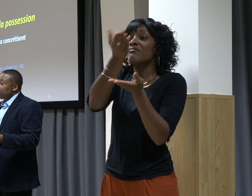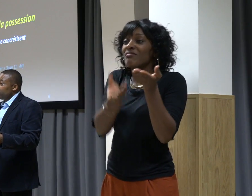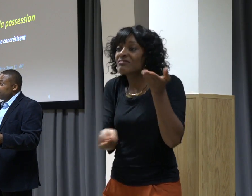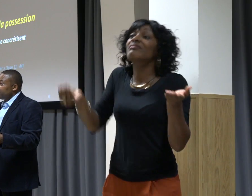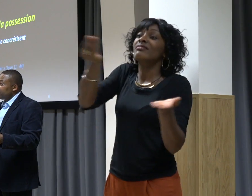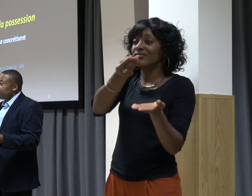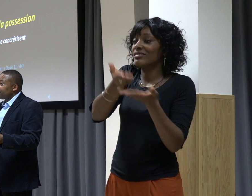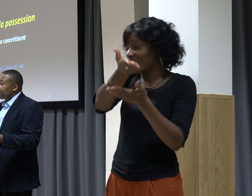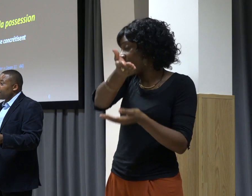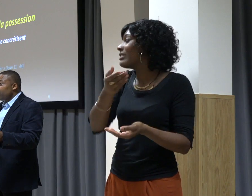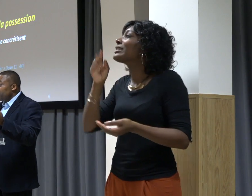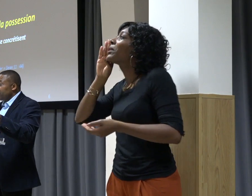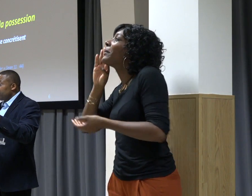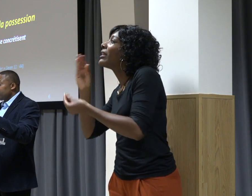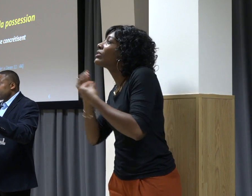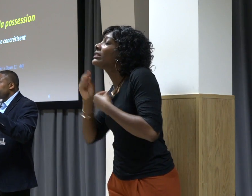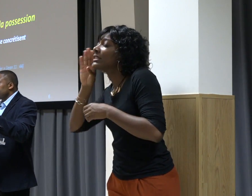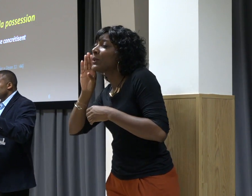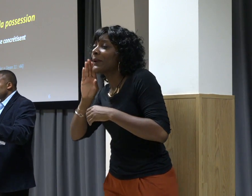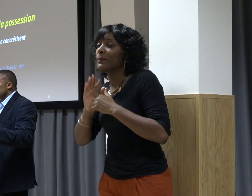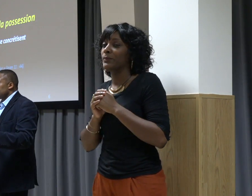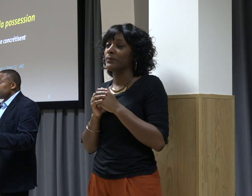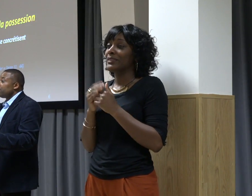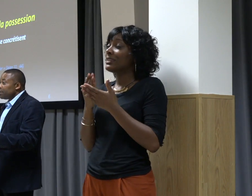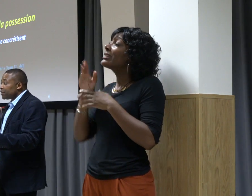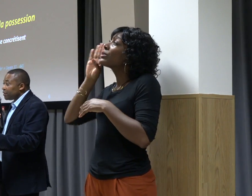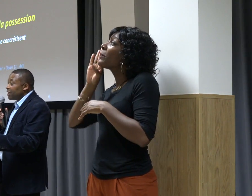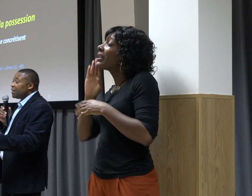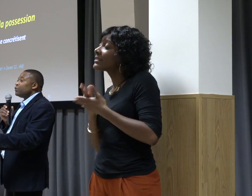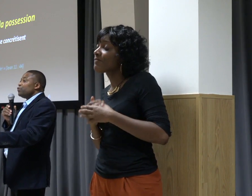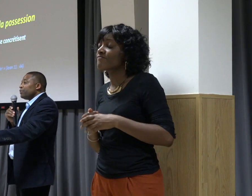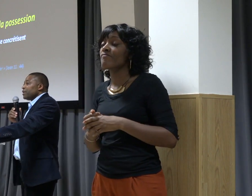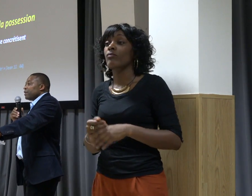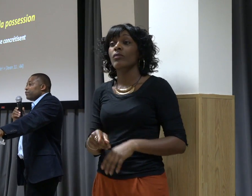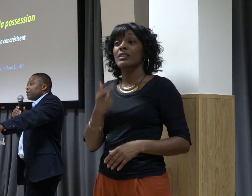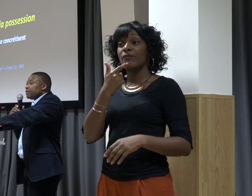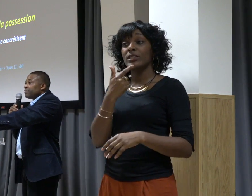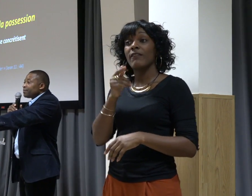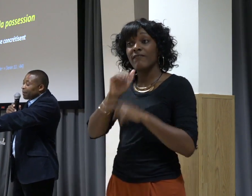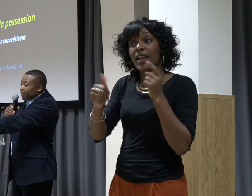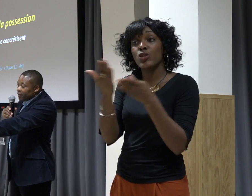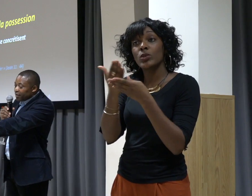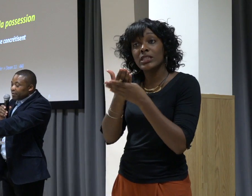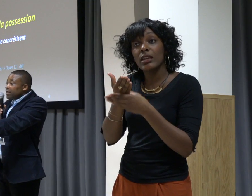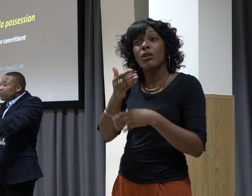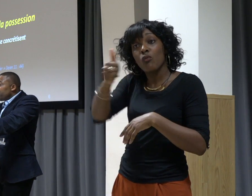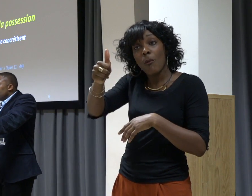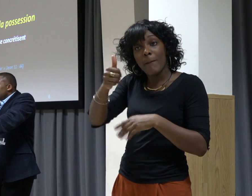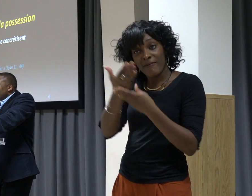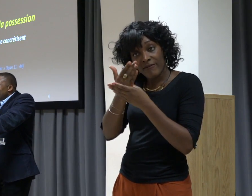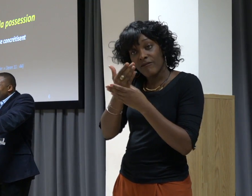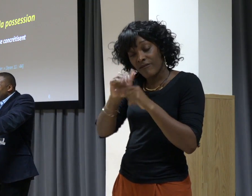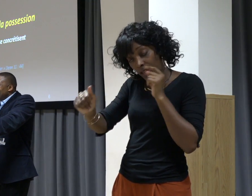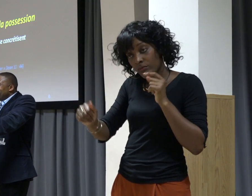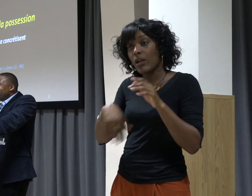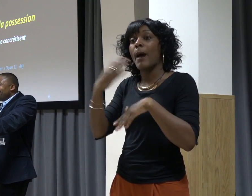C'est le deuxième temps. Le premier temps, c'est faites votre dossier. Le deuxième temps, Dieu va intervenir. Maintenant, une fois qu'on vous a